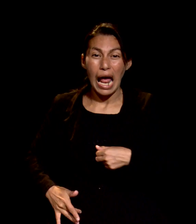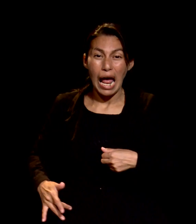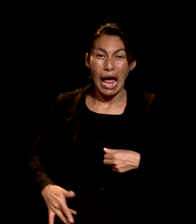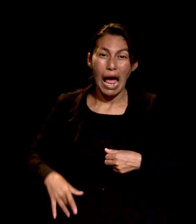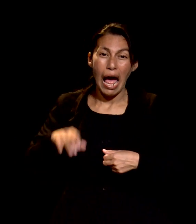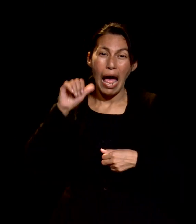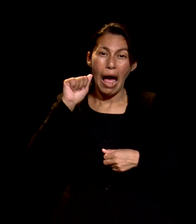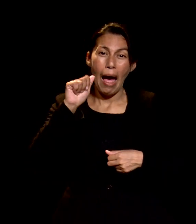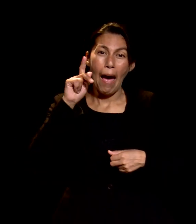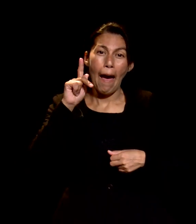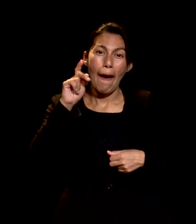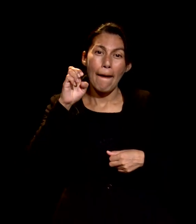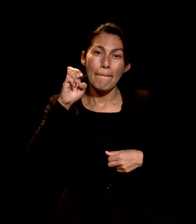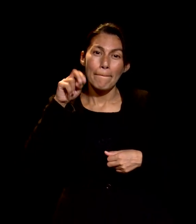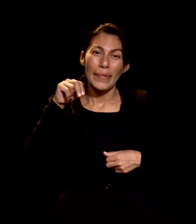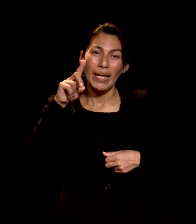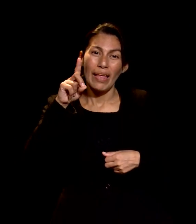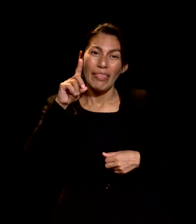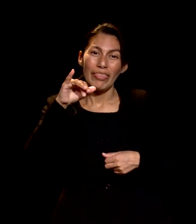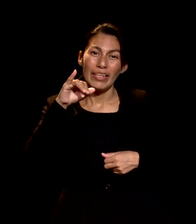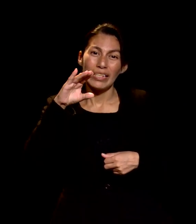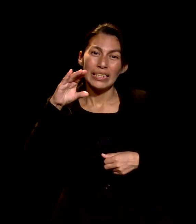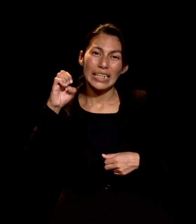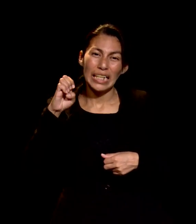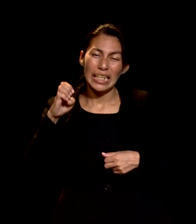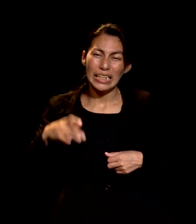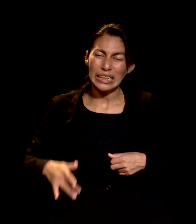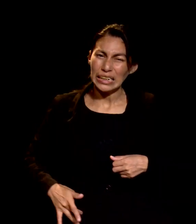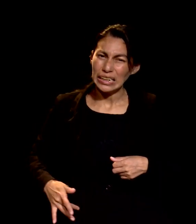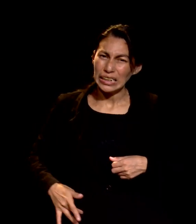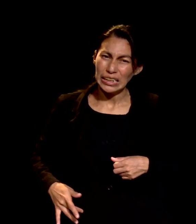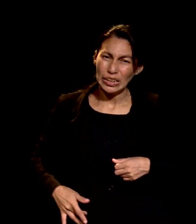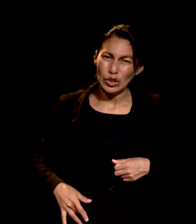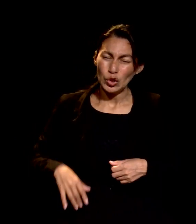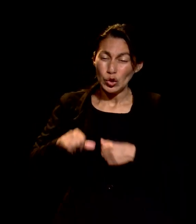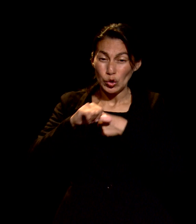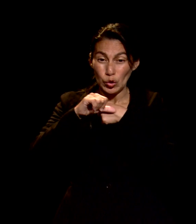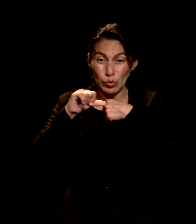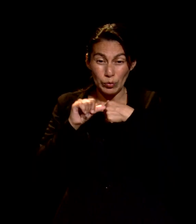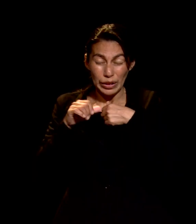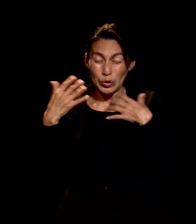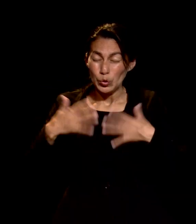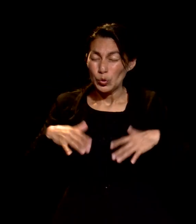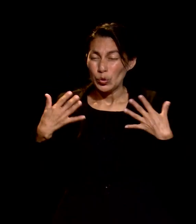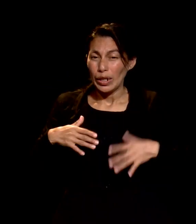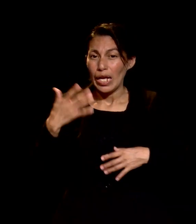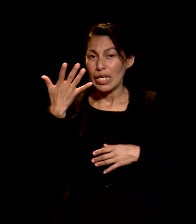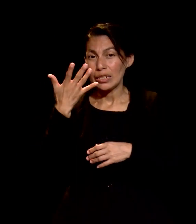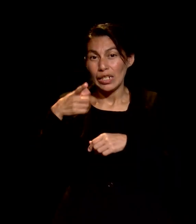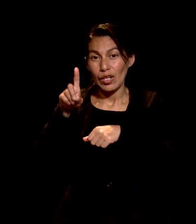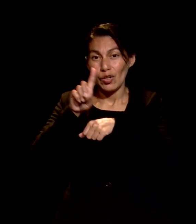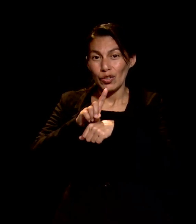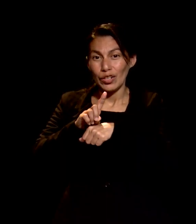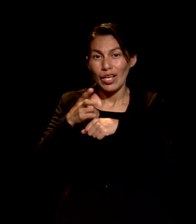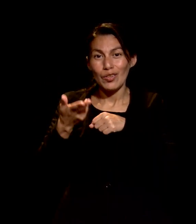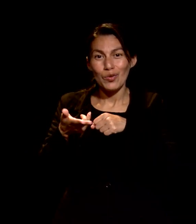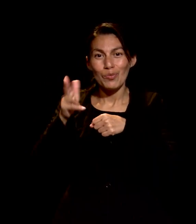apendicitis estuve cinco días ahí hospitalizado